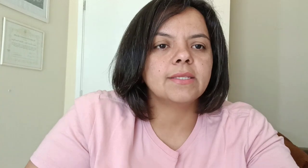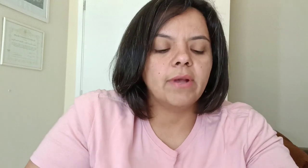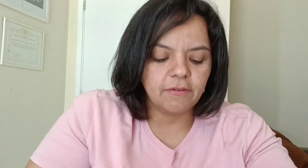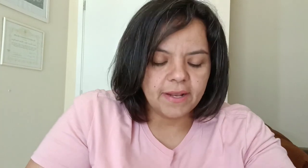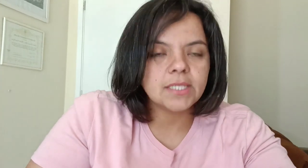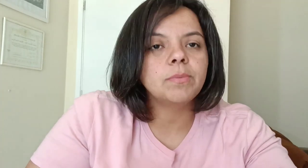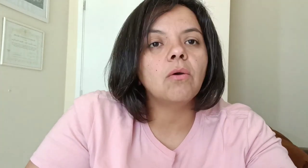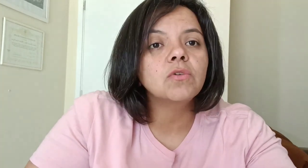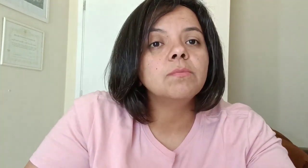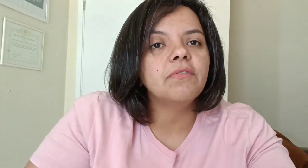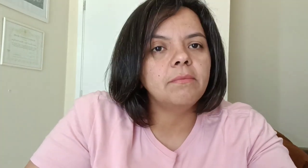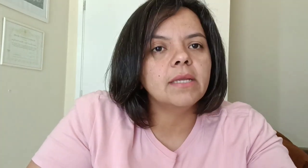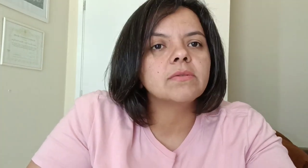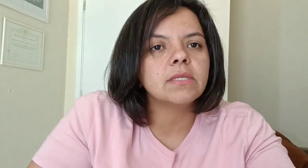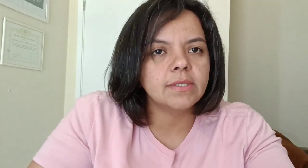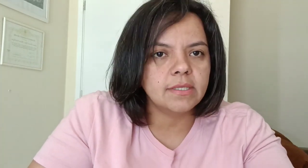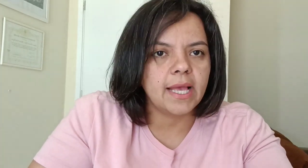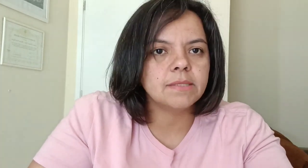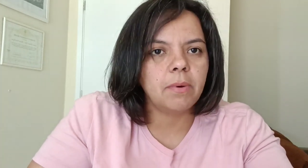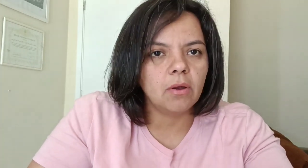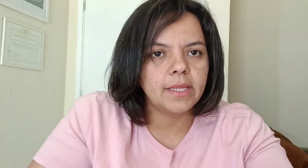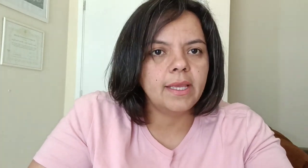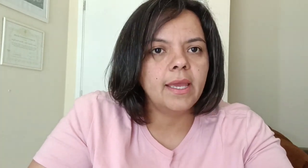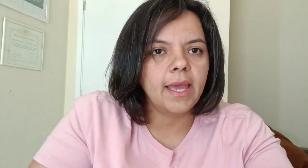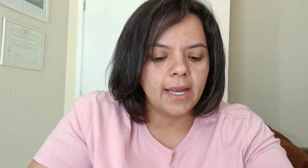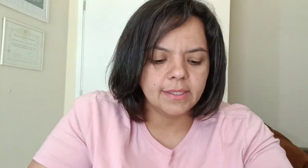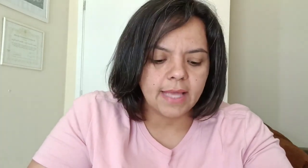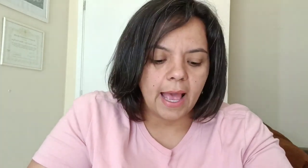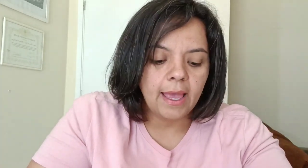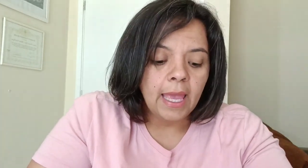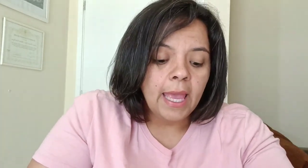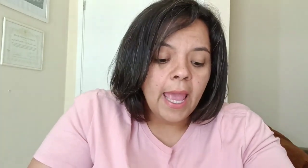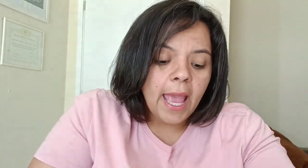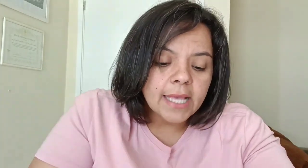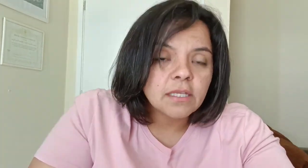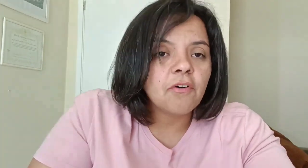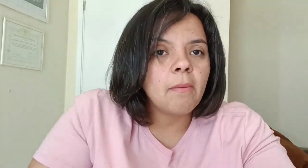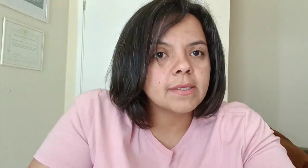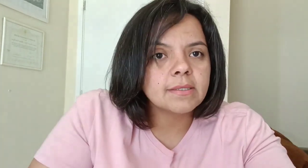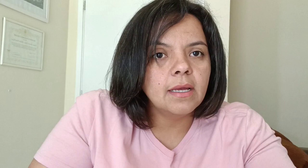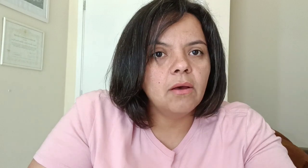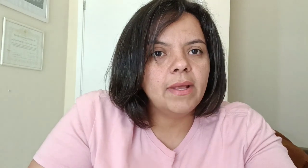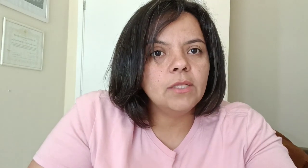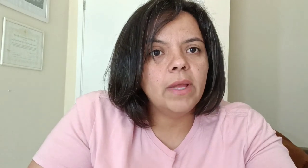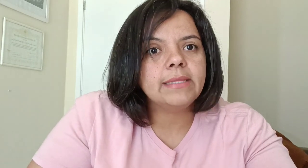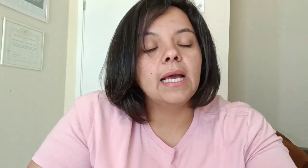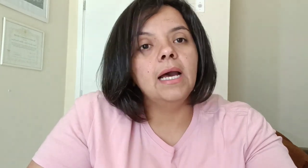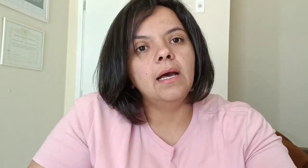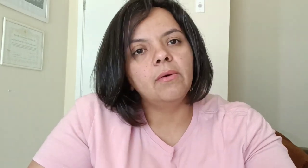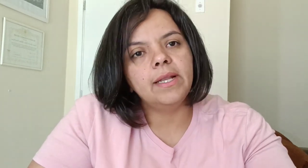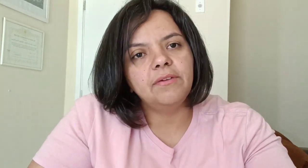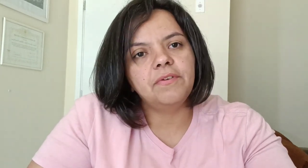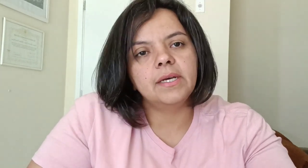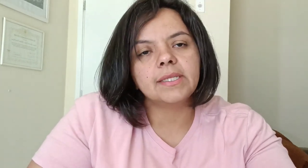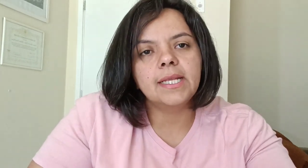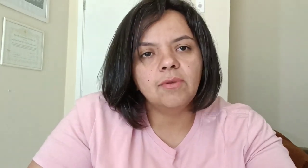eu quero falar sobre alguns movimentos que os sinais podem realizar. Essa informação, ela não é tão relevante, ela não é